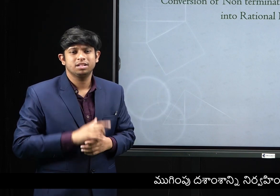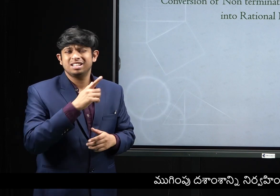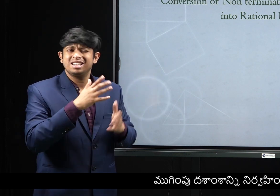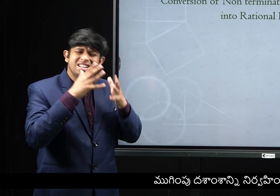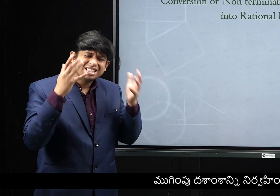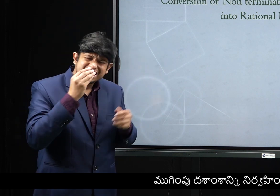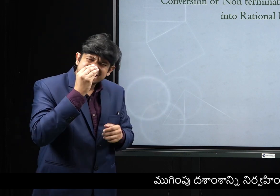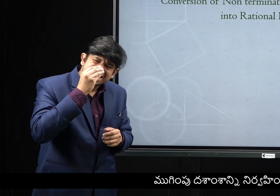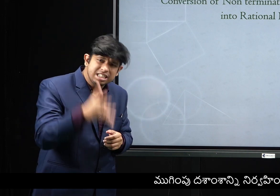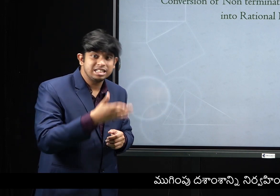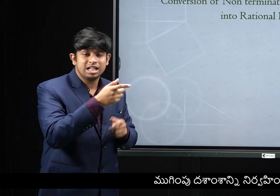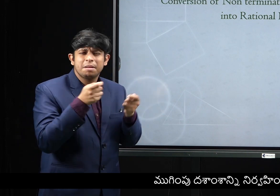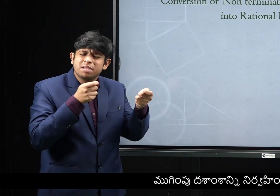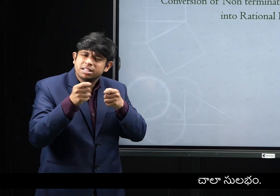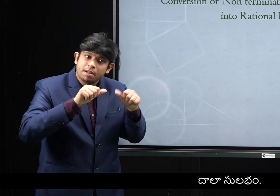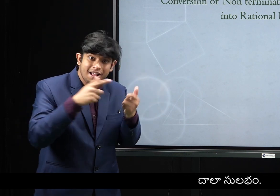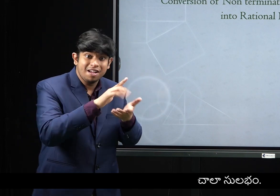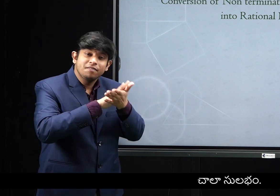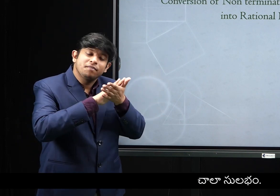ముగింపు దశాంశాన్ని నిర్వహించటం చాలా సులభం.